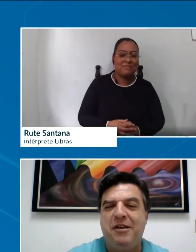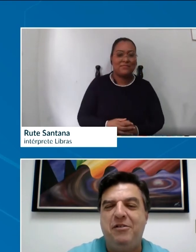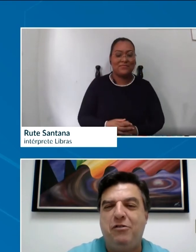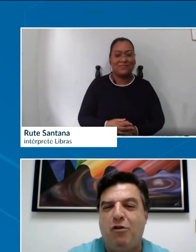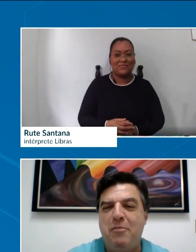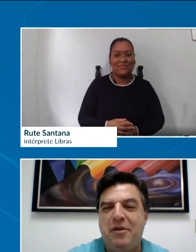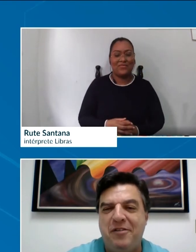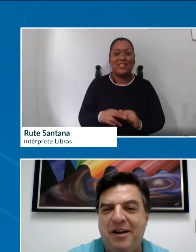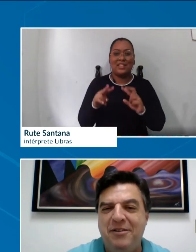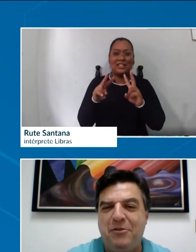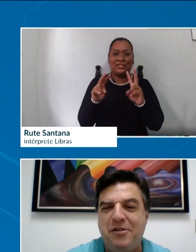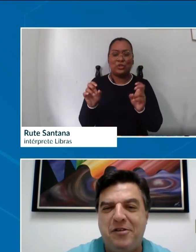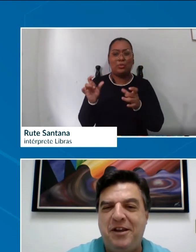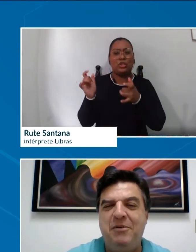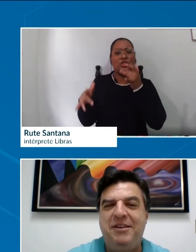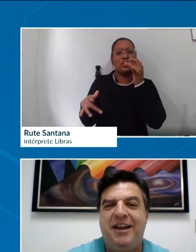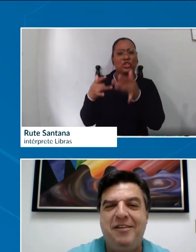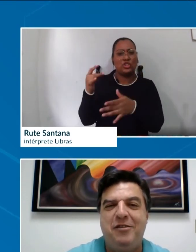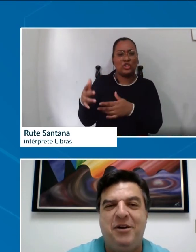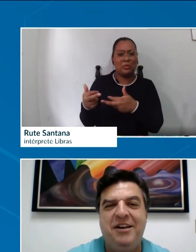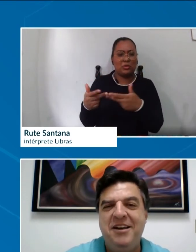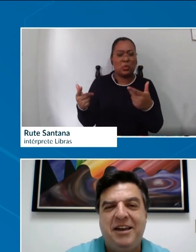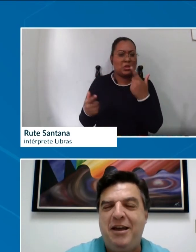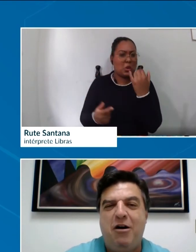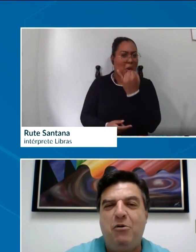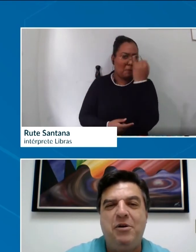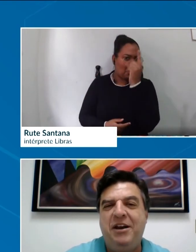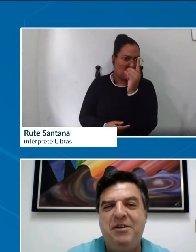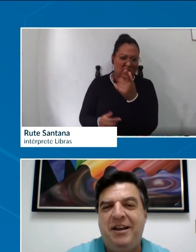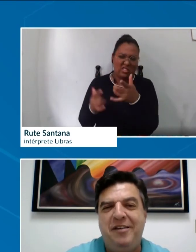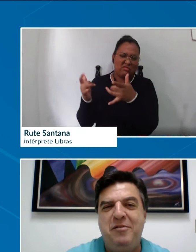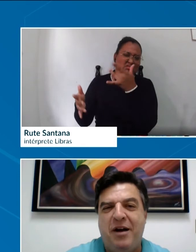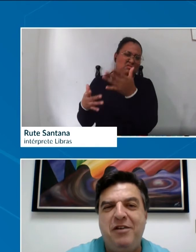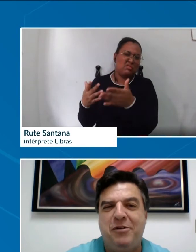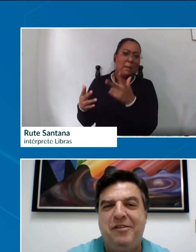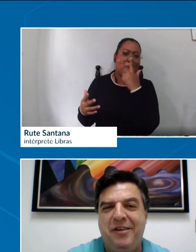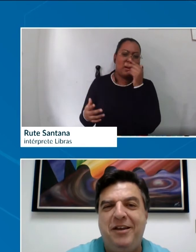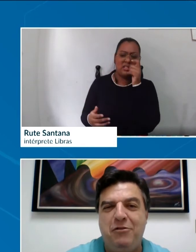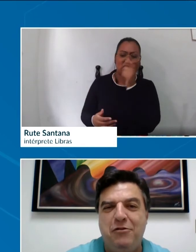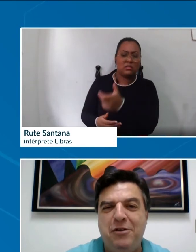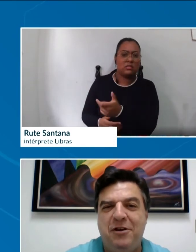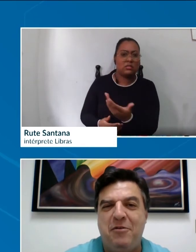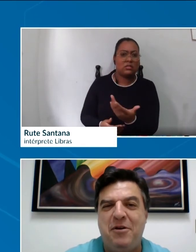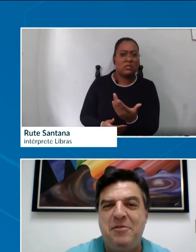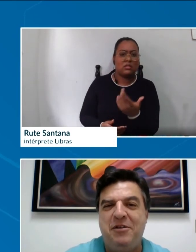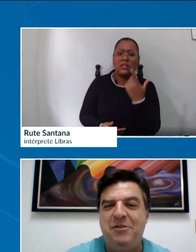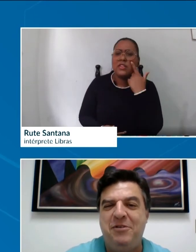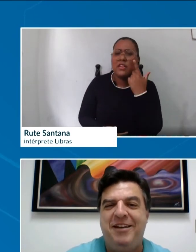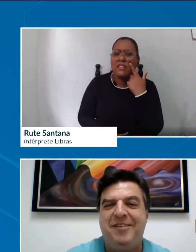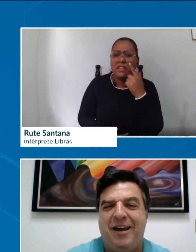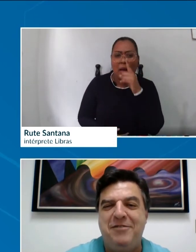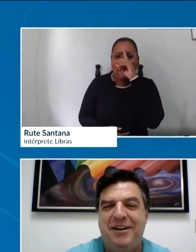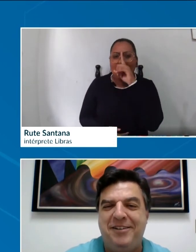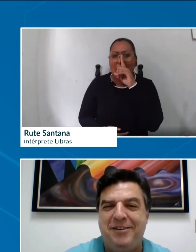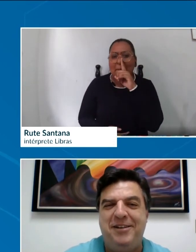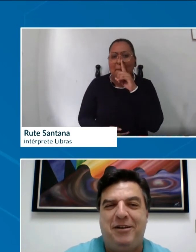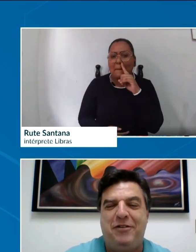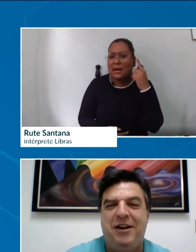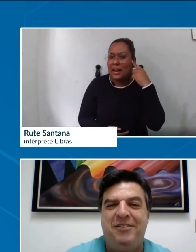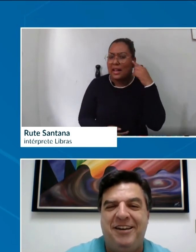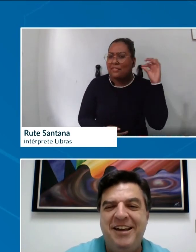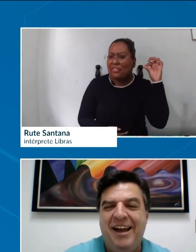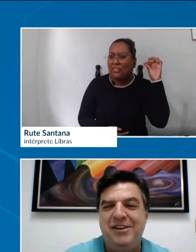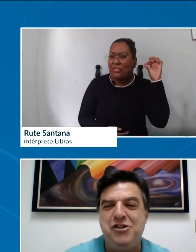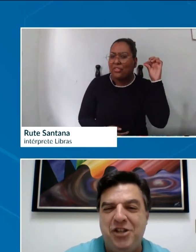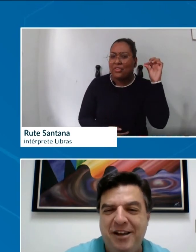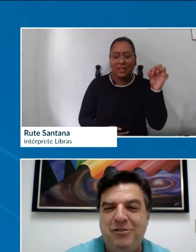de sobras, né? De coisas que não interessam, né? Que é algo que não interessa mais do que cera de ouvido, né? Ou pelo menos me interessava, né? Já que a gente